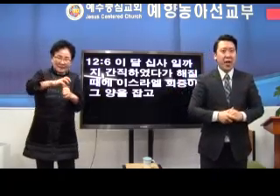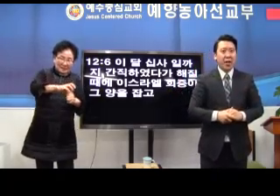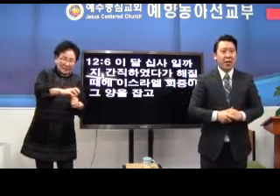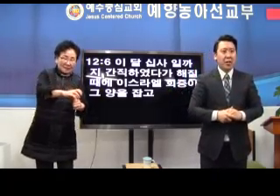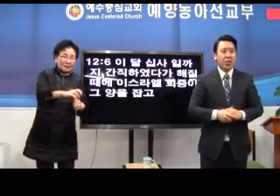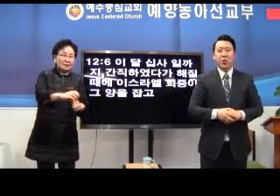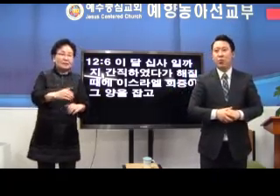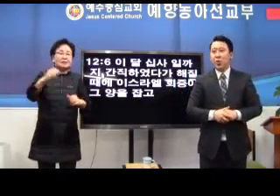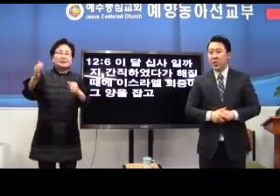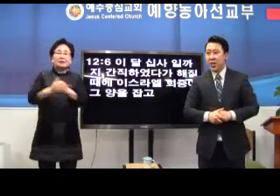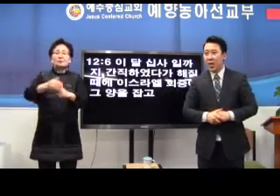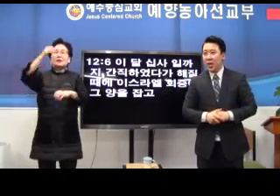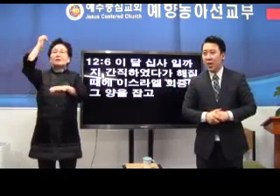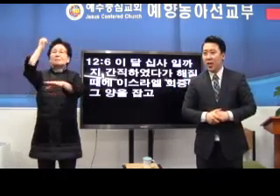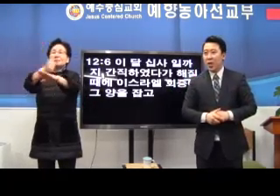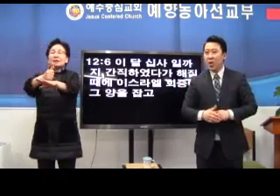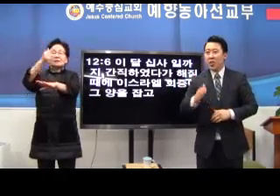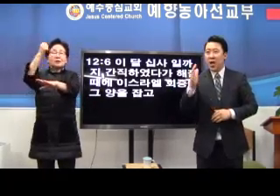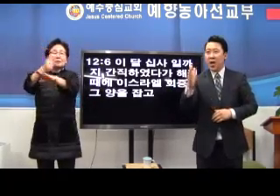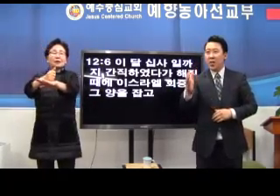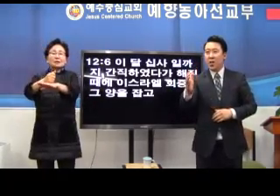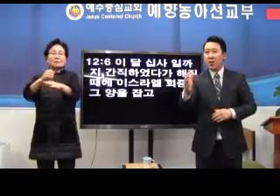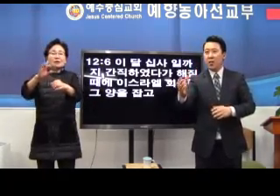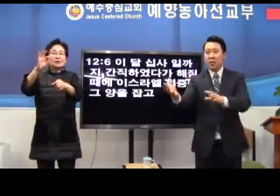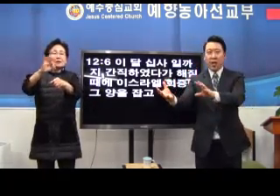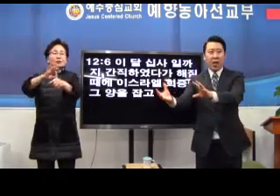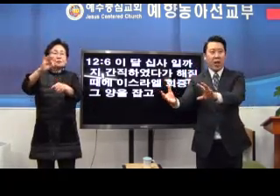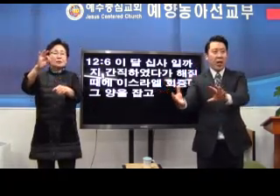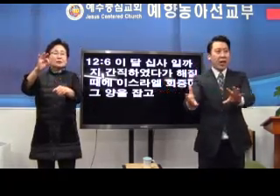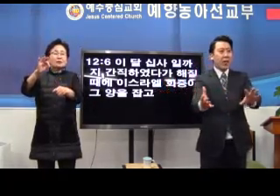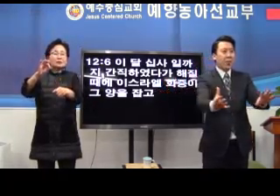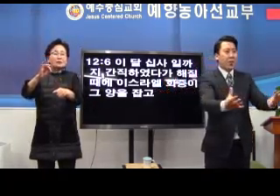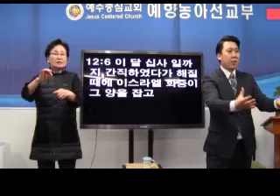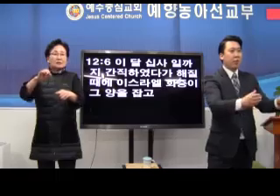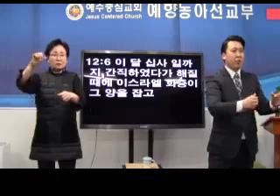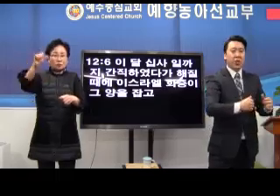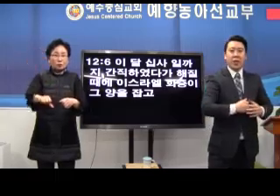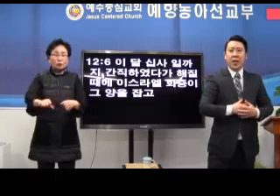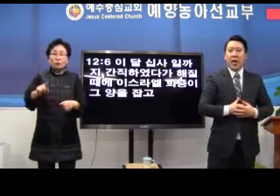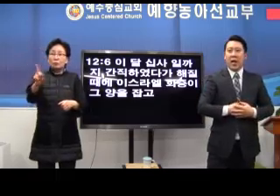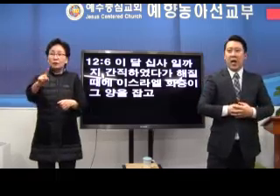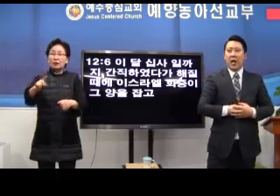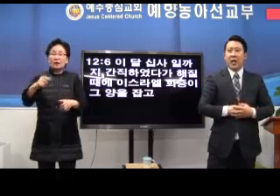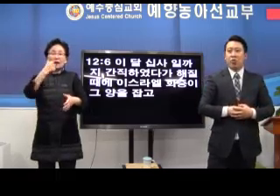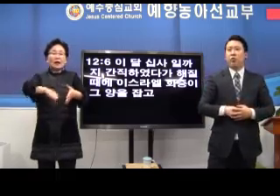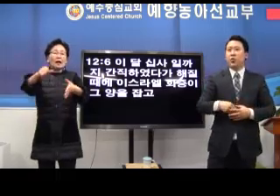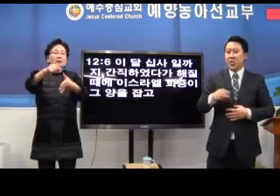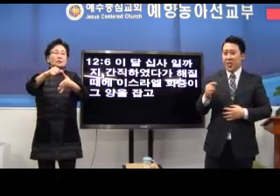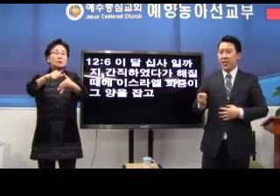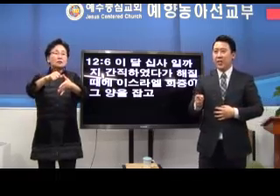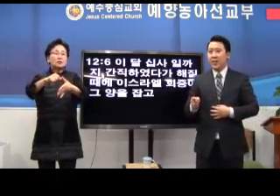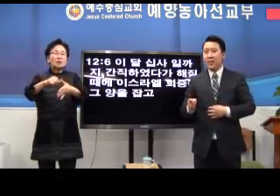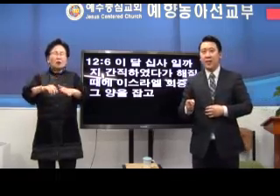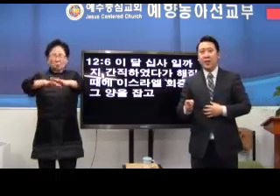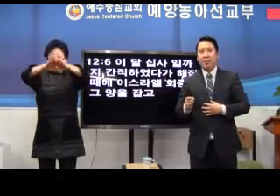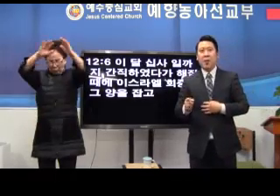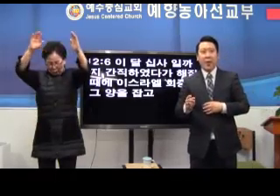재앙, 그것이 무엇이냐? 장자를 다 하나님이 죽이겠다. 누구든지 이